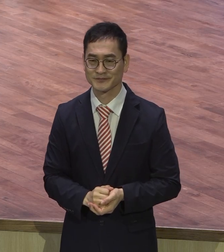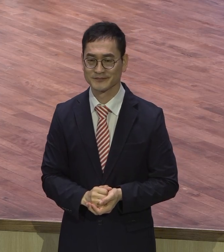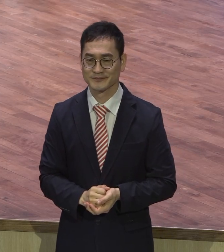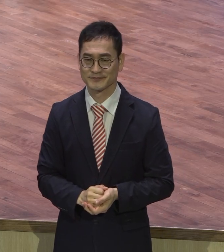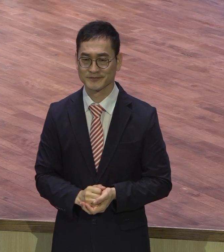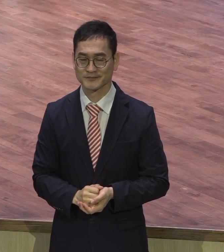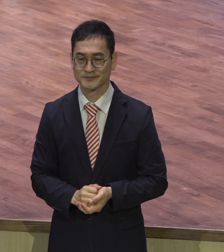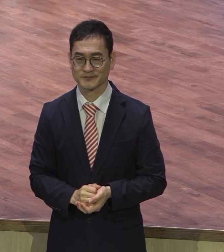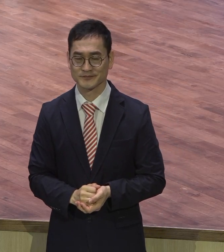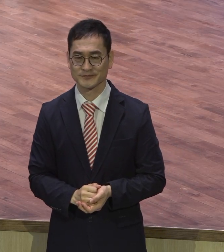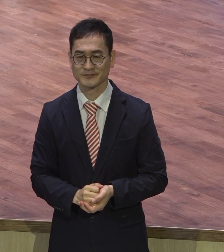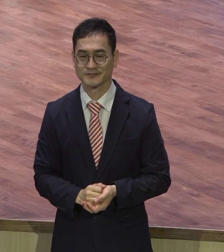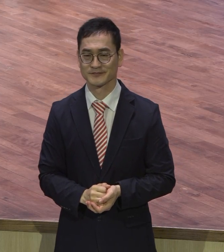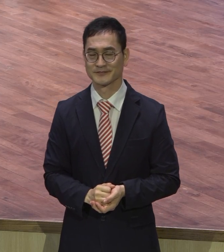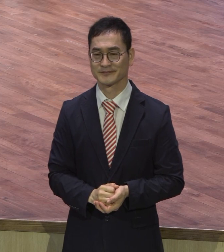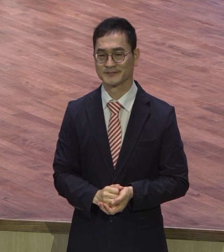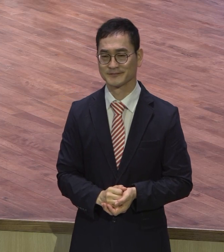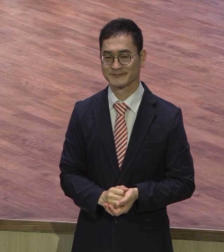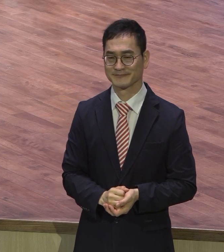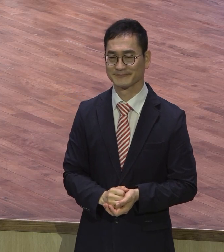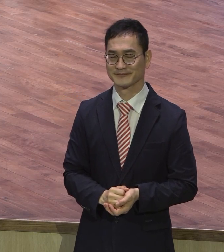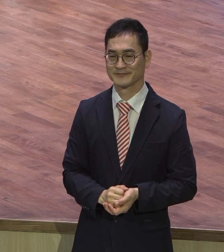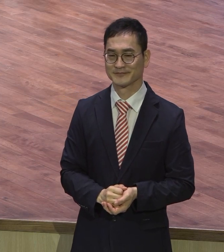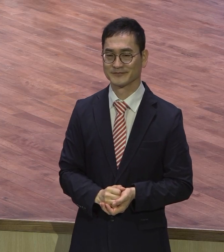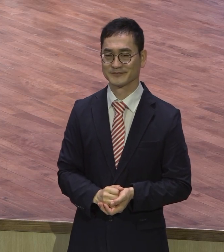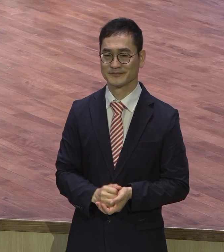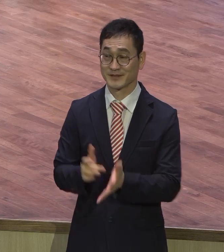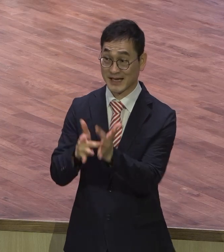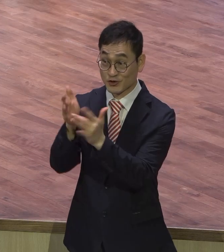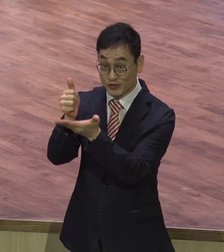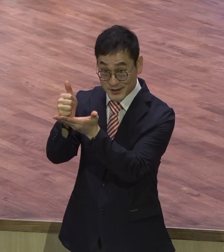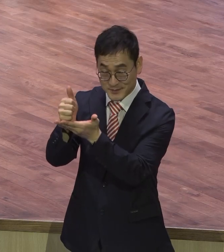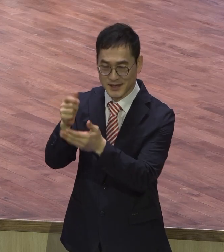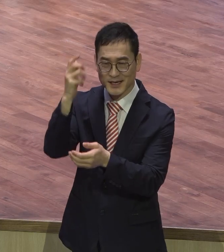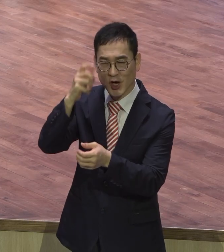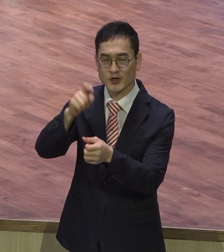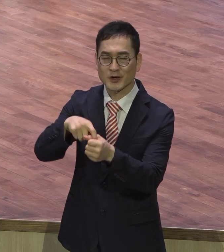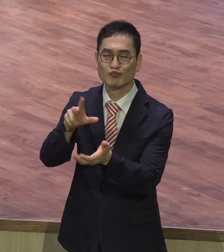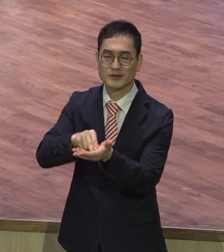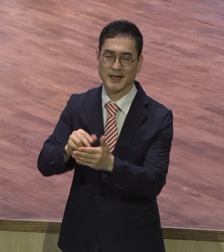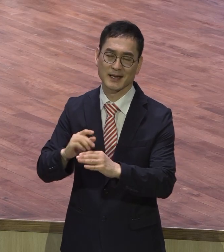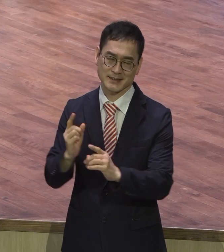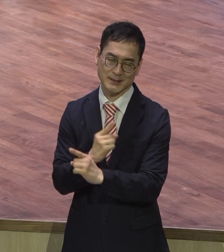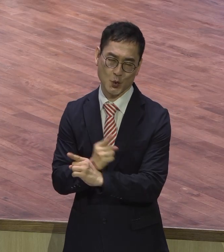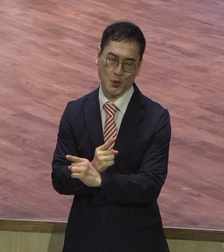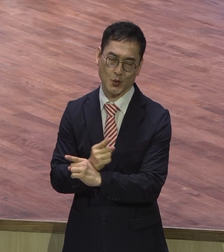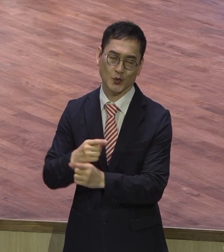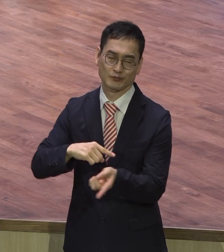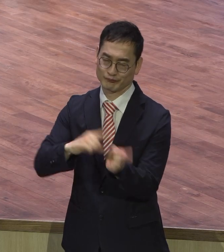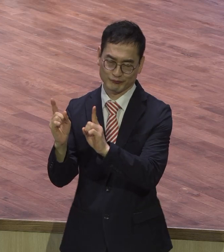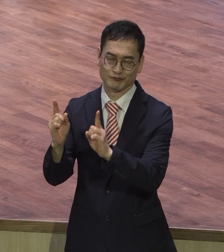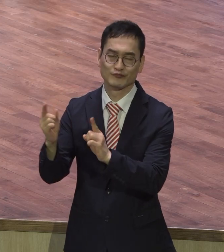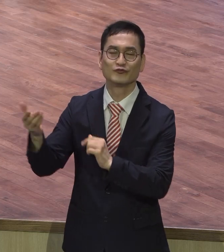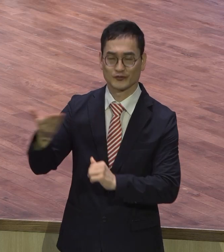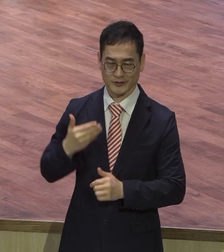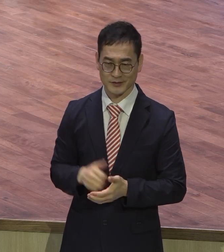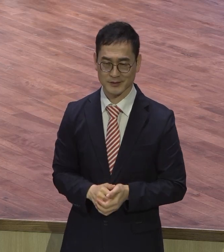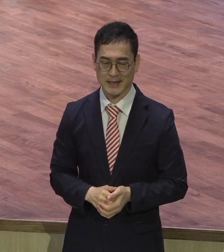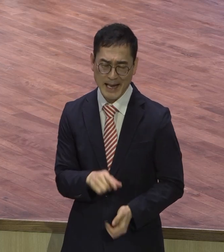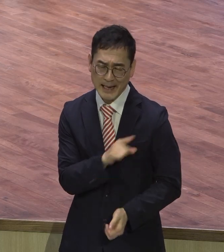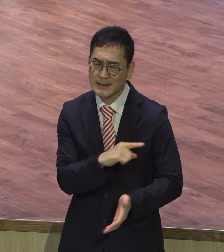예수 그리스도는 영적 문제를 치유하신 분이다. 인생에 있어서 가장 시급하고 가장